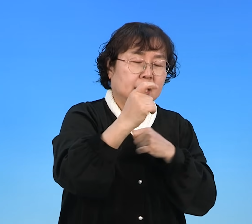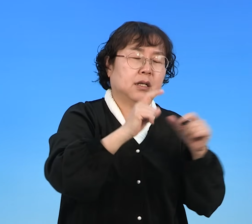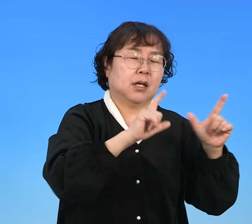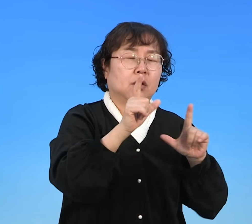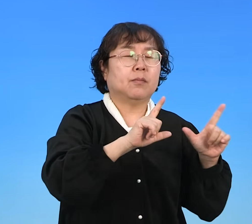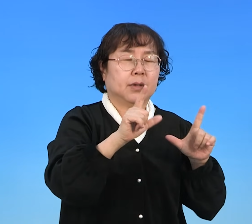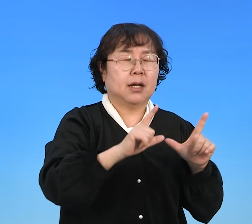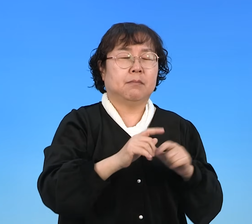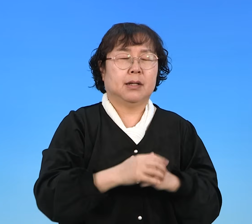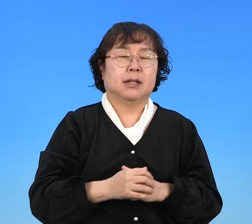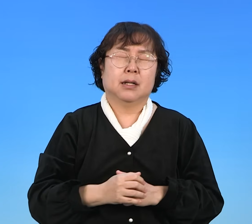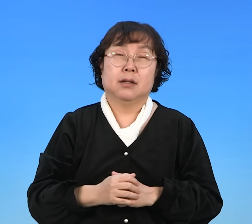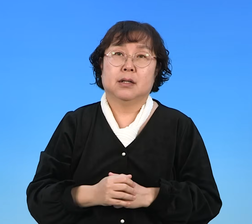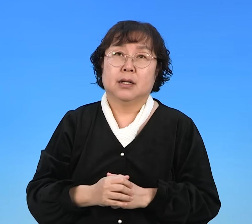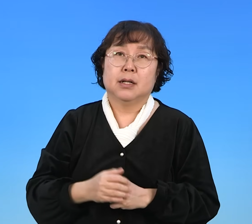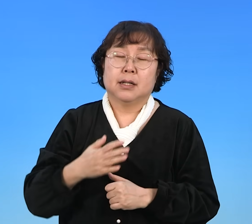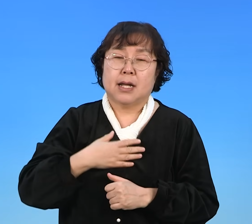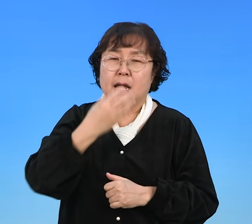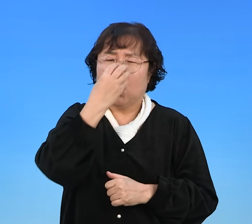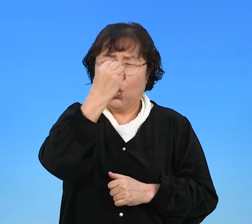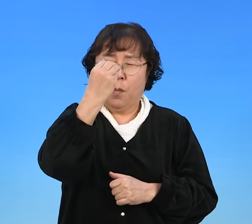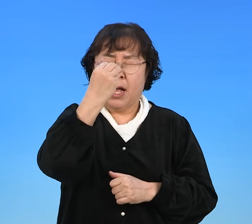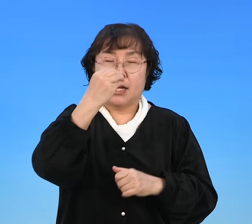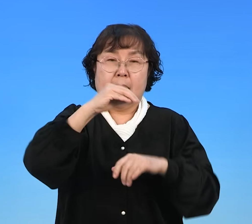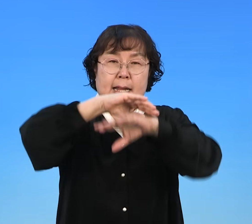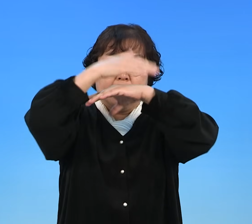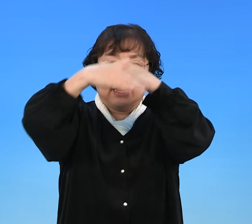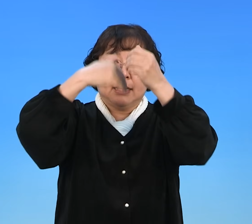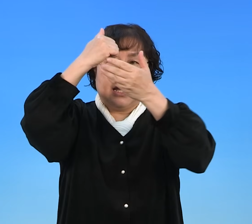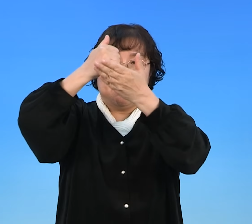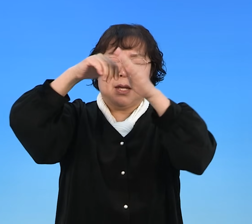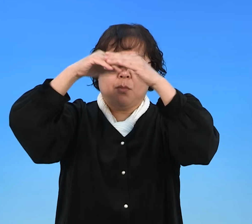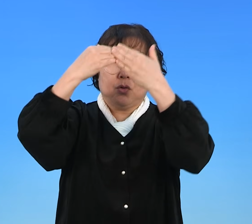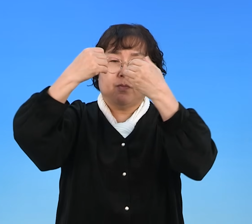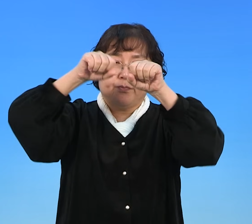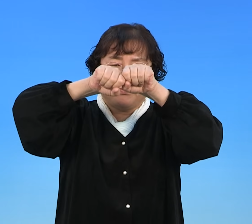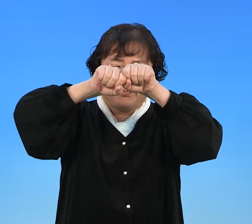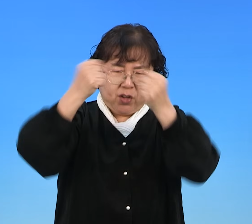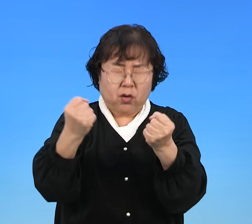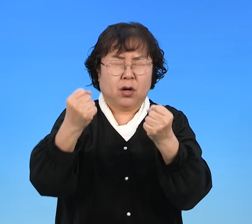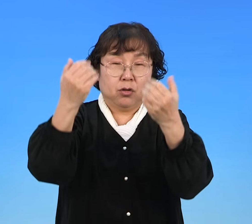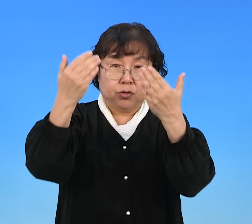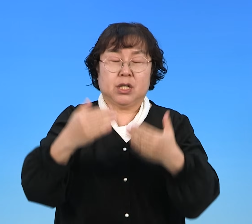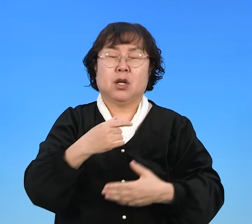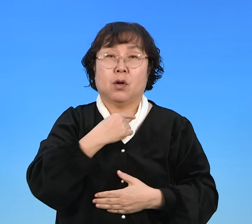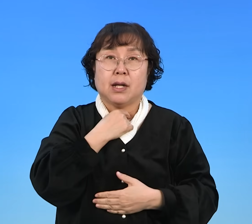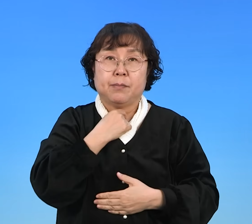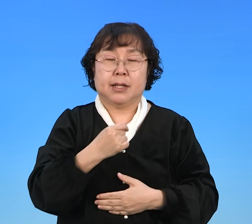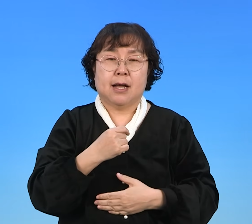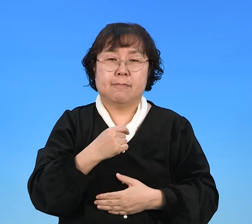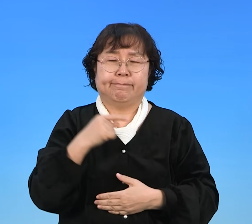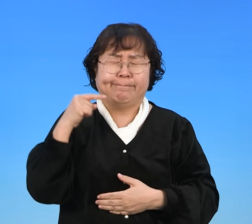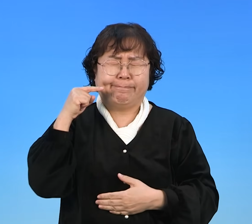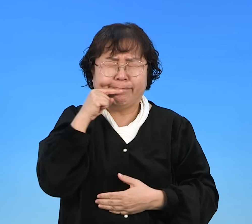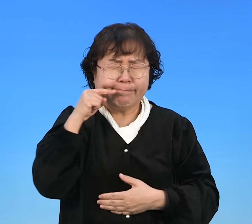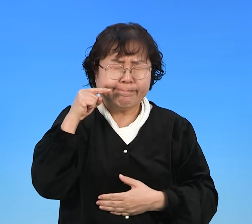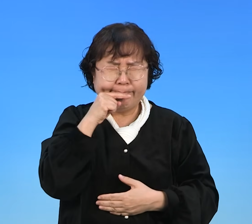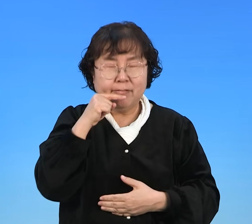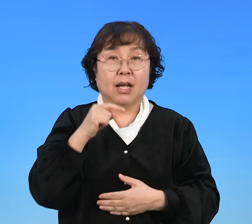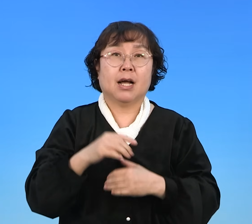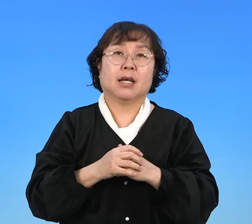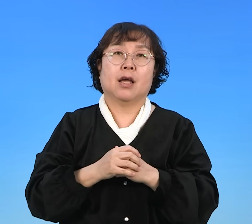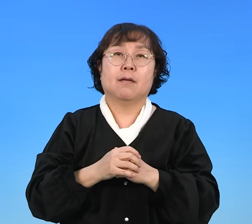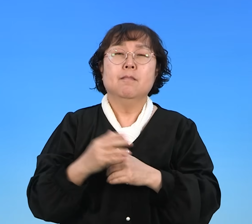태도예요. 저의 교만을 하나님이 다 꺾어주시기를 원합니다. 완전히 다 꺾어주시고